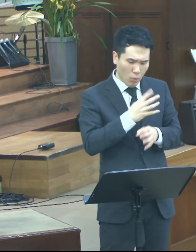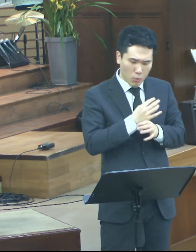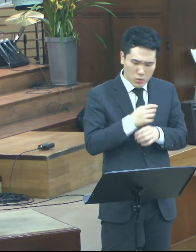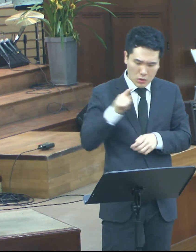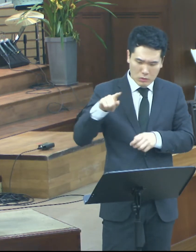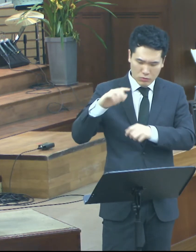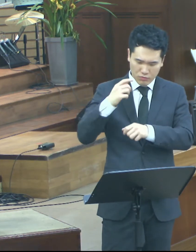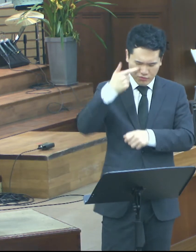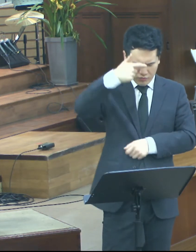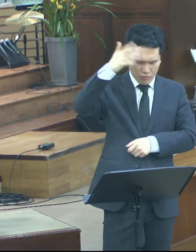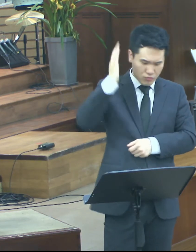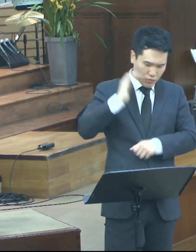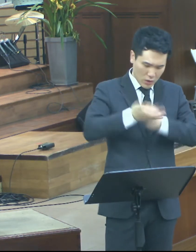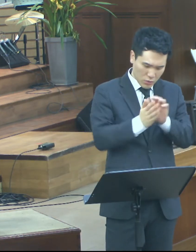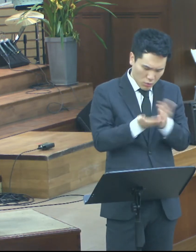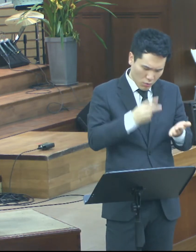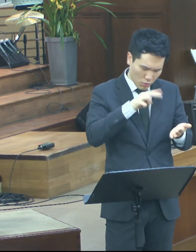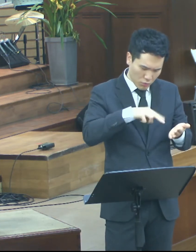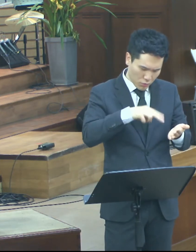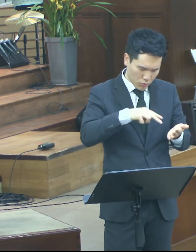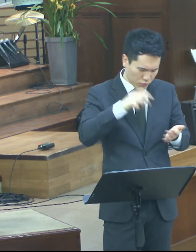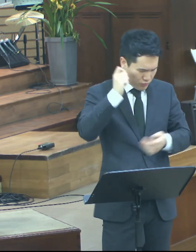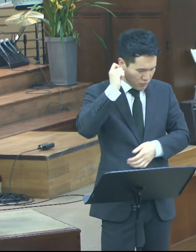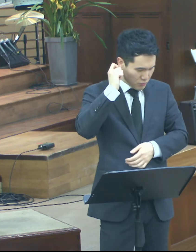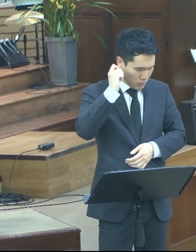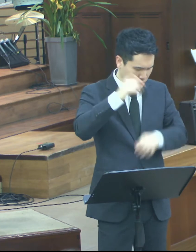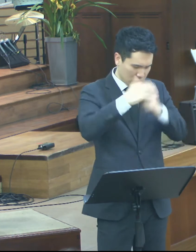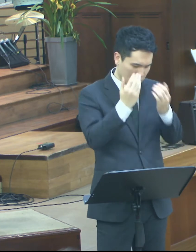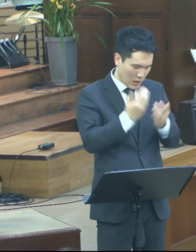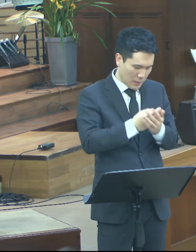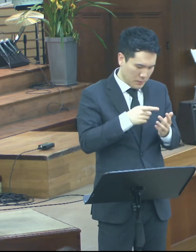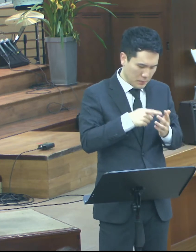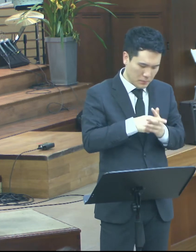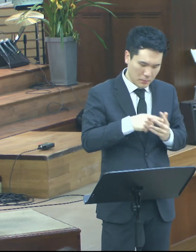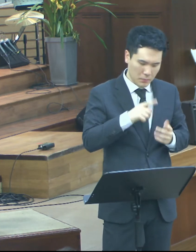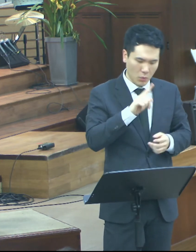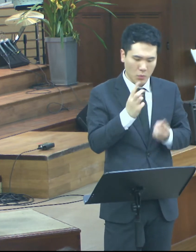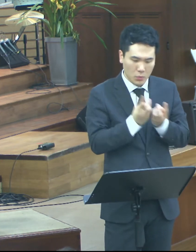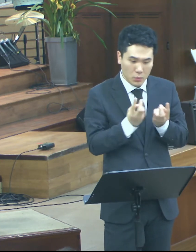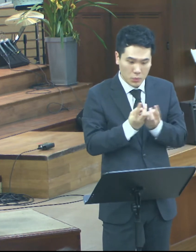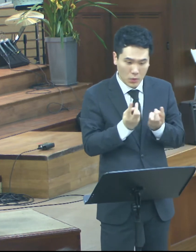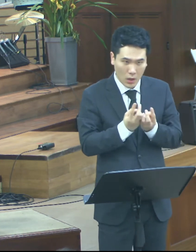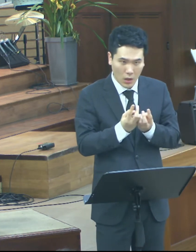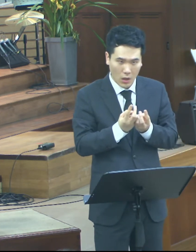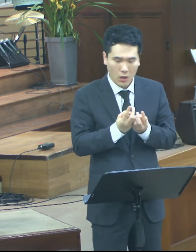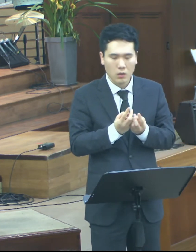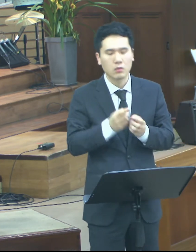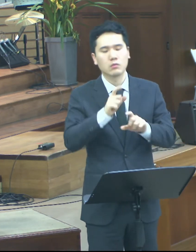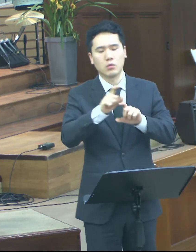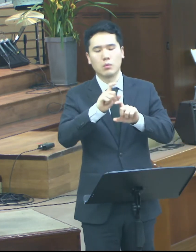그가 구약 성경을 연구하고 예수님과의 관련성을 잘 정리를 해서 나왔다. 이제 그렇게 보는